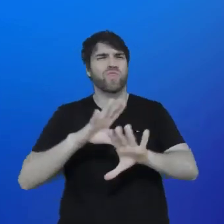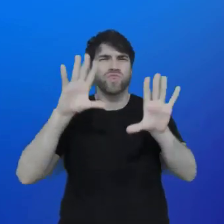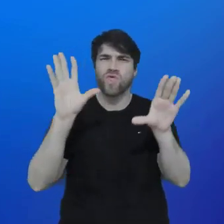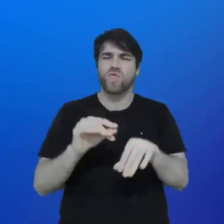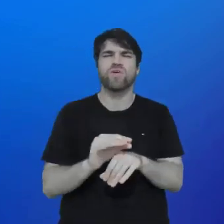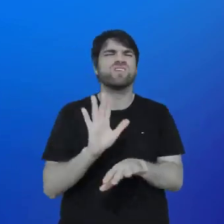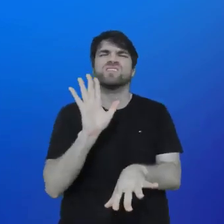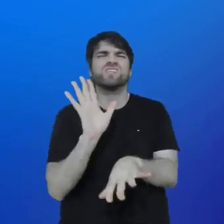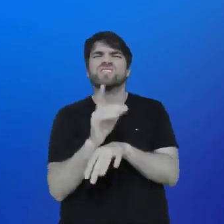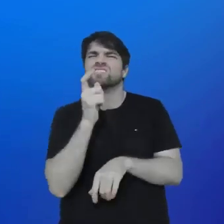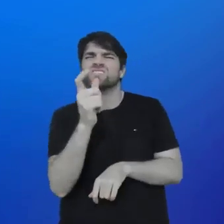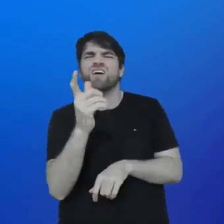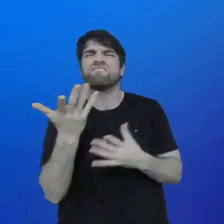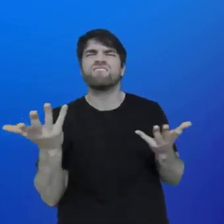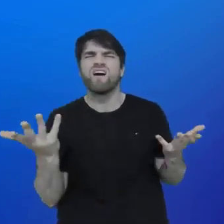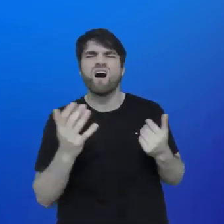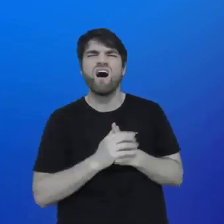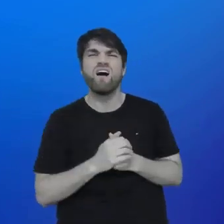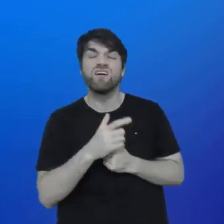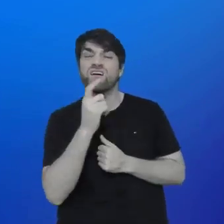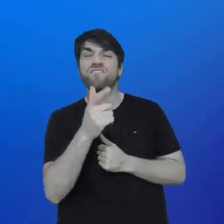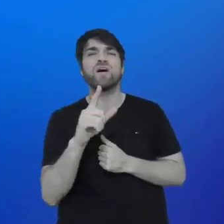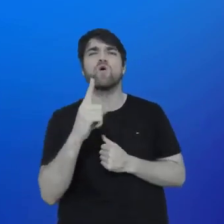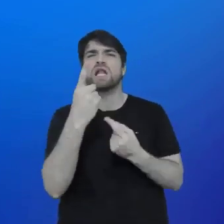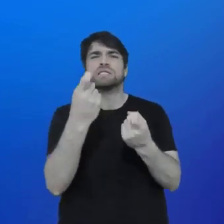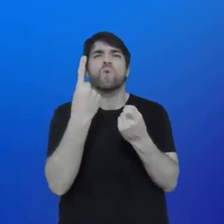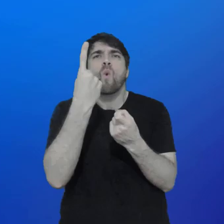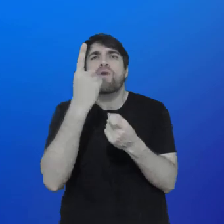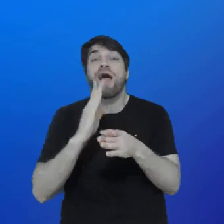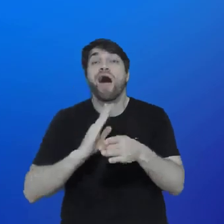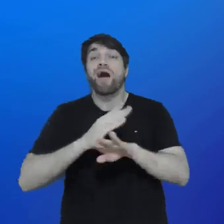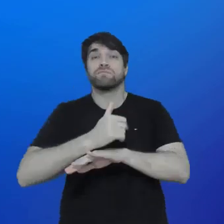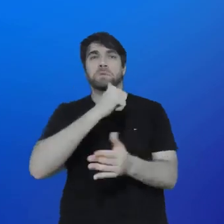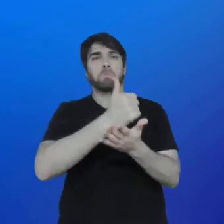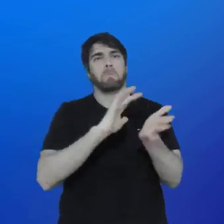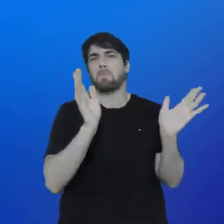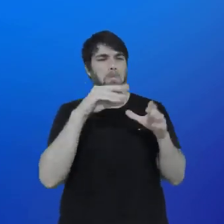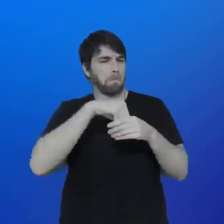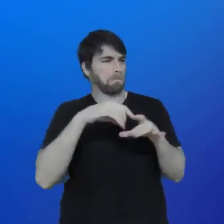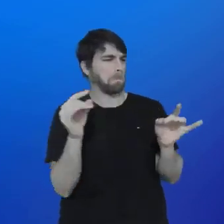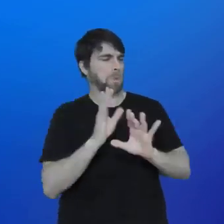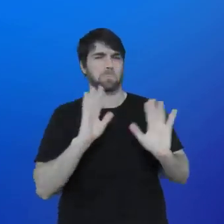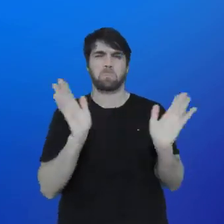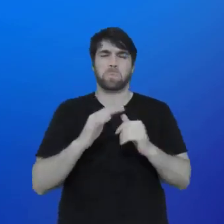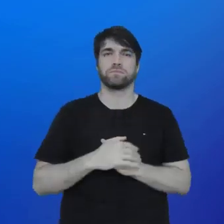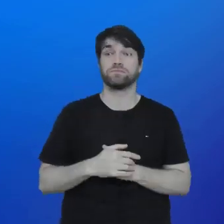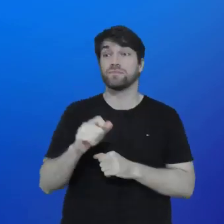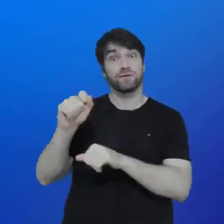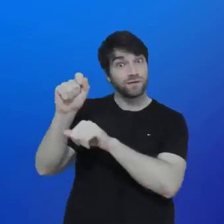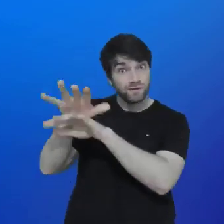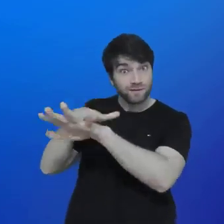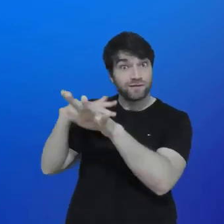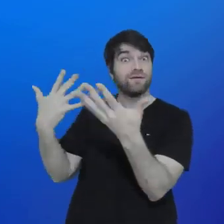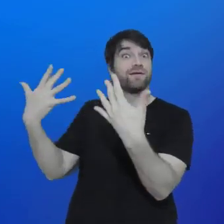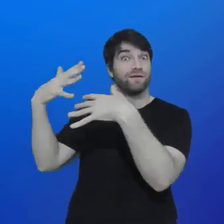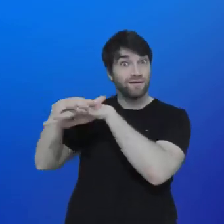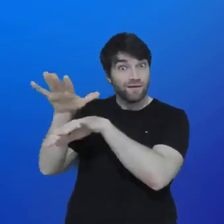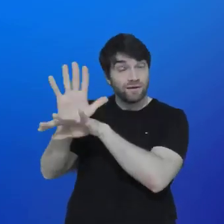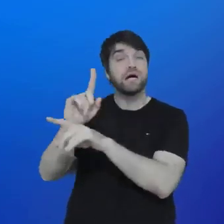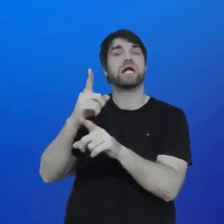Escuela de Sordos está todo pronto. ¿Qué quiero decir cuando digo esto? Que no es necesario, por ejemplo, que haya un intérprete para hacerla accesible. Toda la estructura ya está